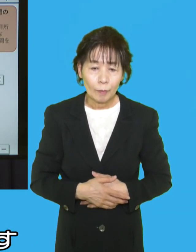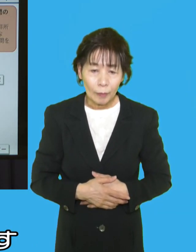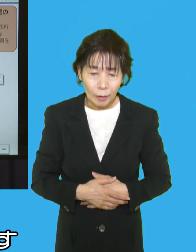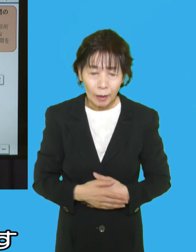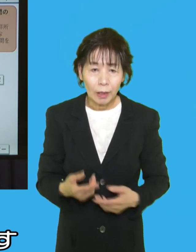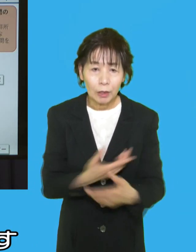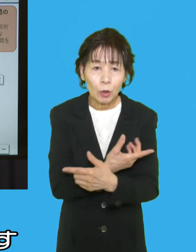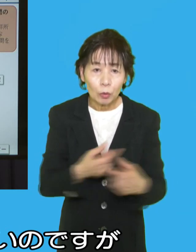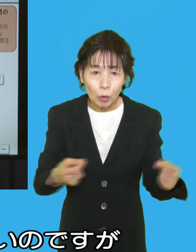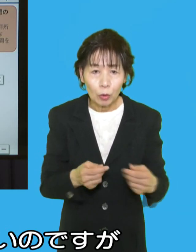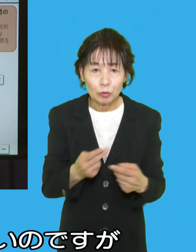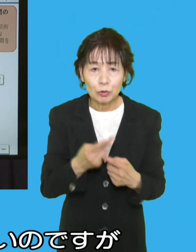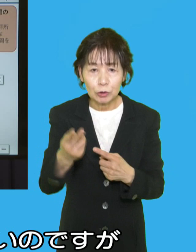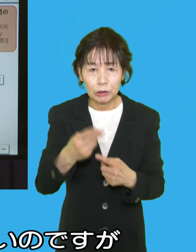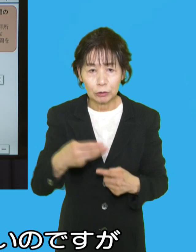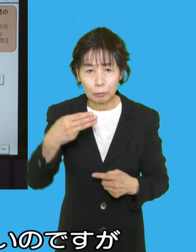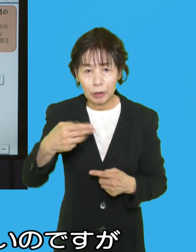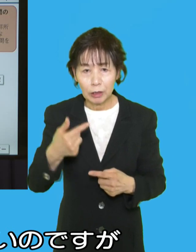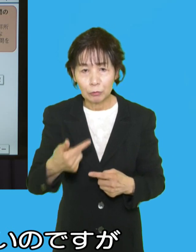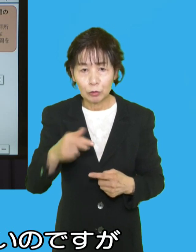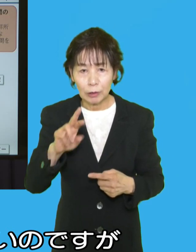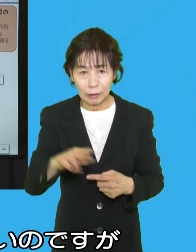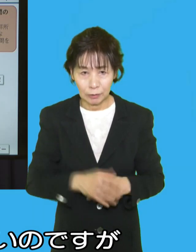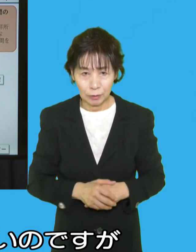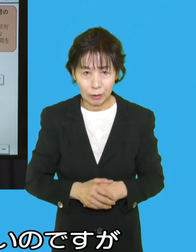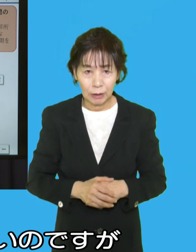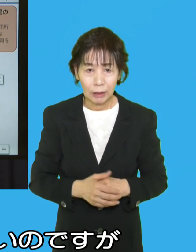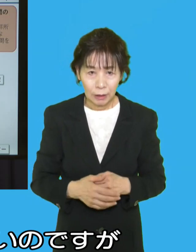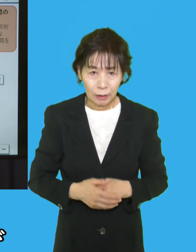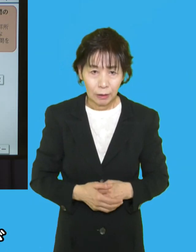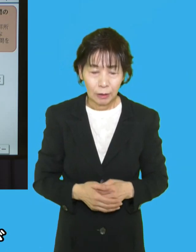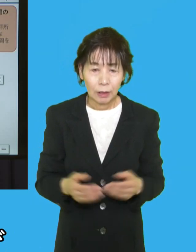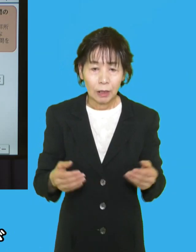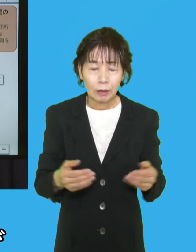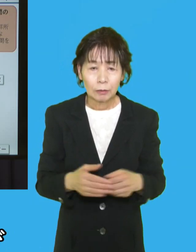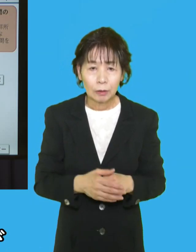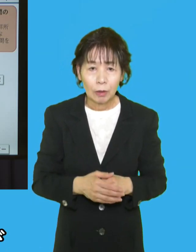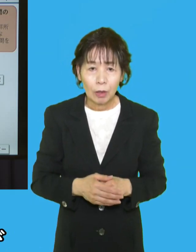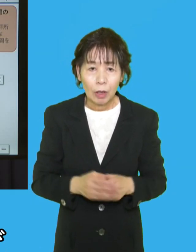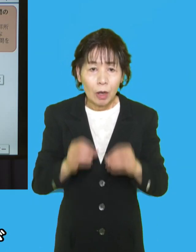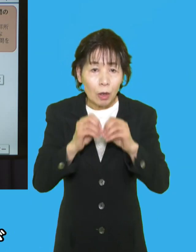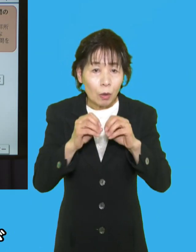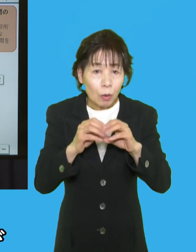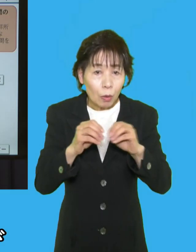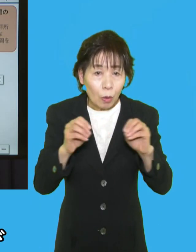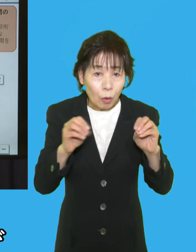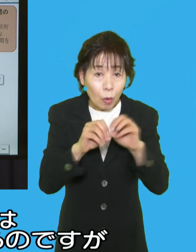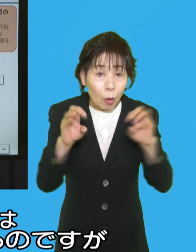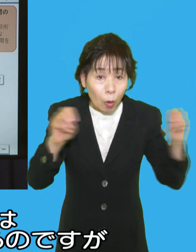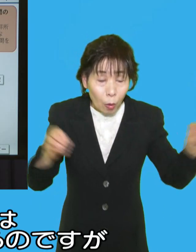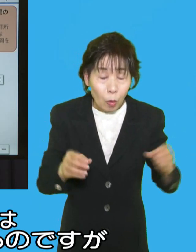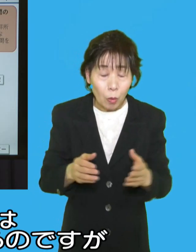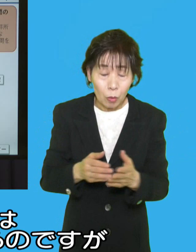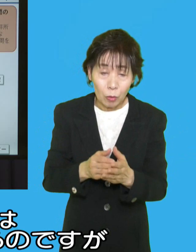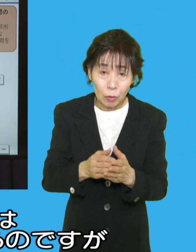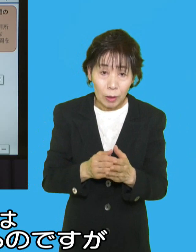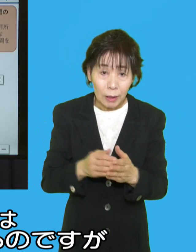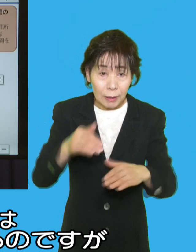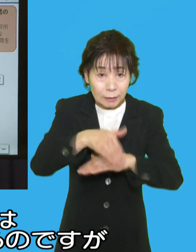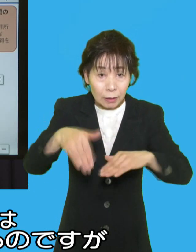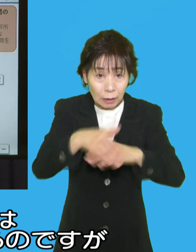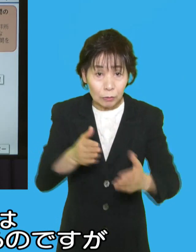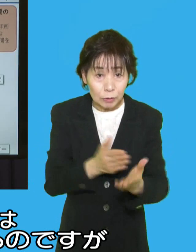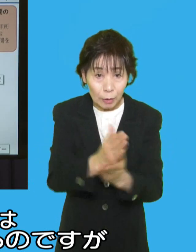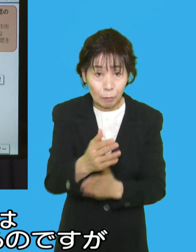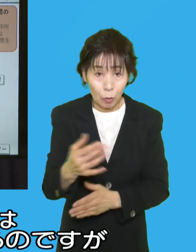共同通信の三村です。職員公募の件でお聞きしたいんですけど、この広報戦略専門官が、プロフィール